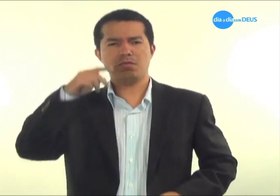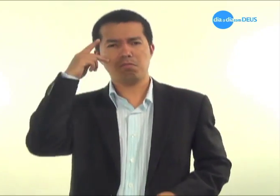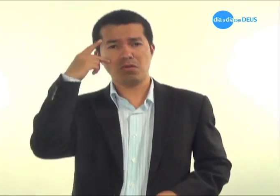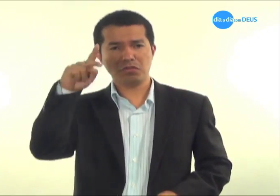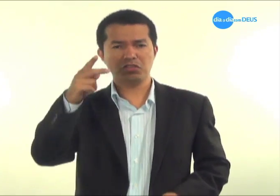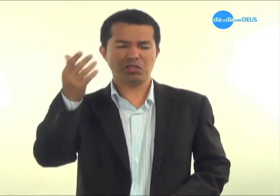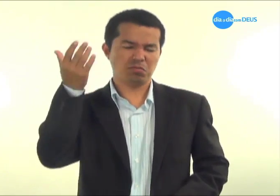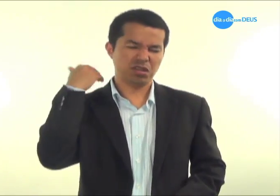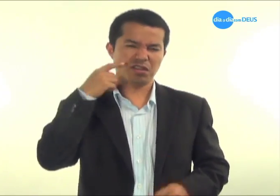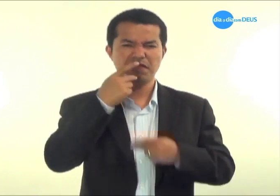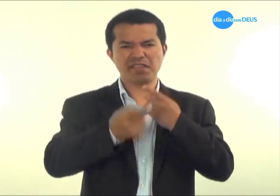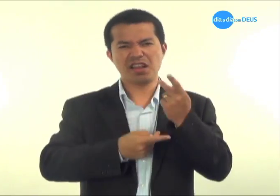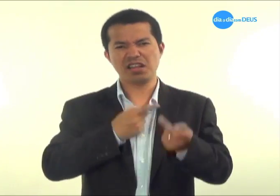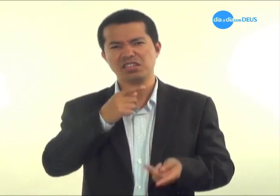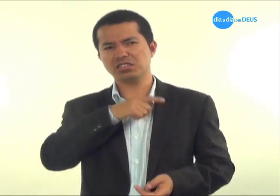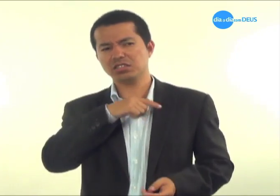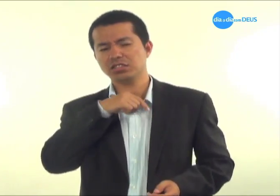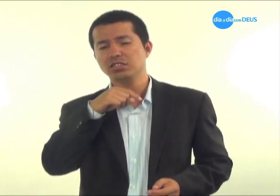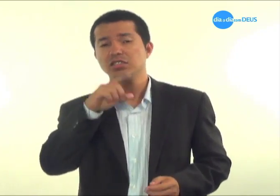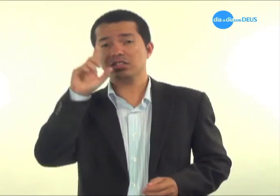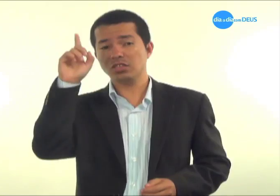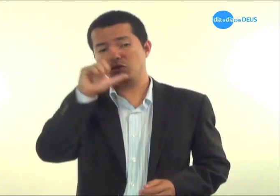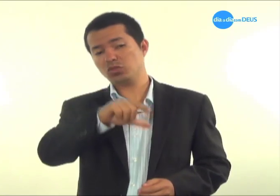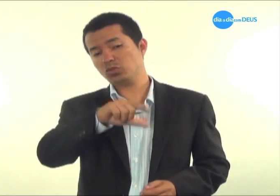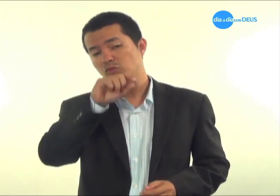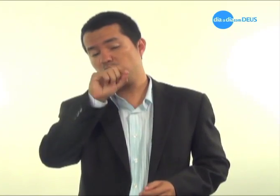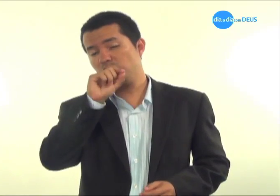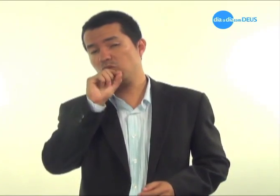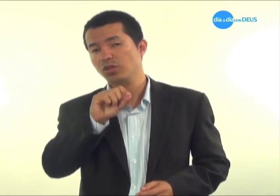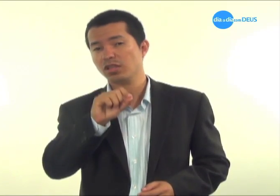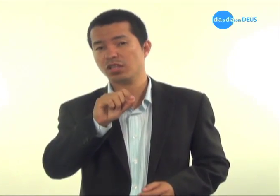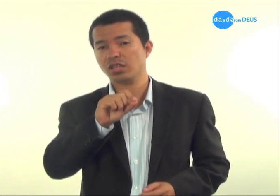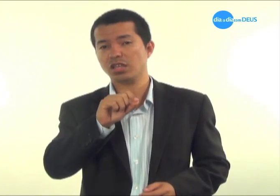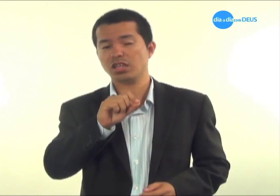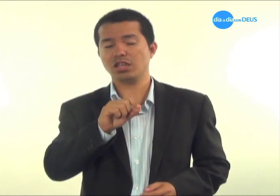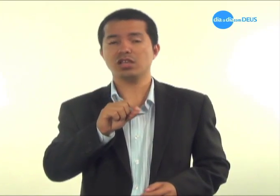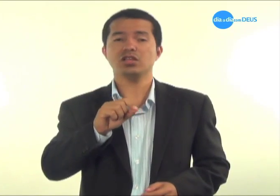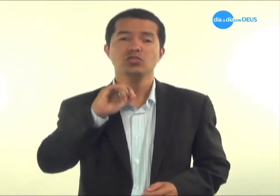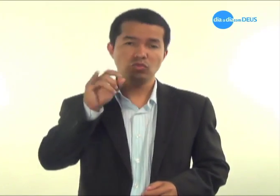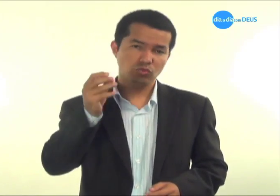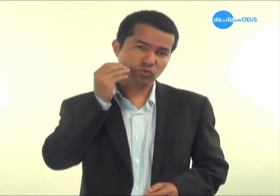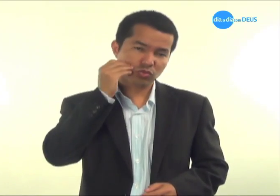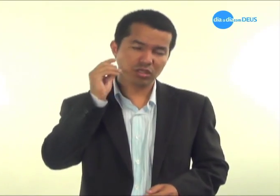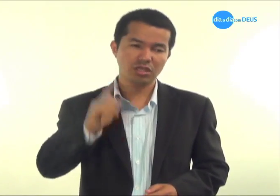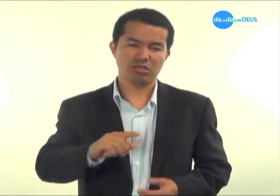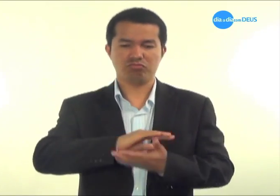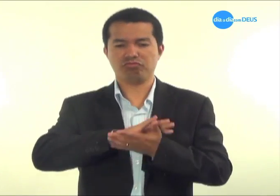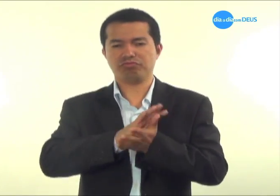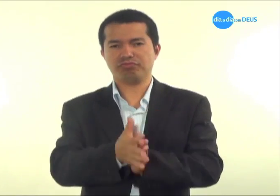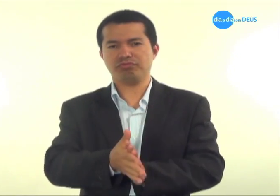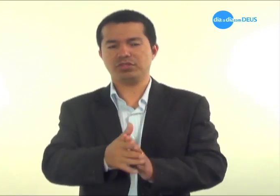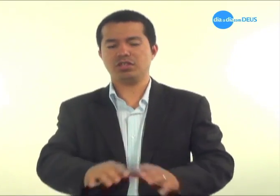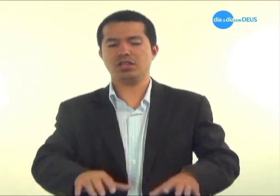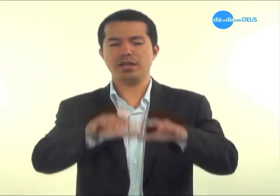profecia dizia que isso ia acontecer. Então Judas foi um escolhido e destinado para a desgraça. A Bíblia